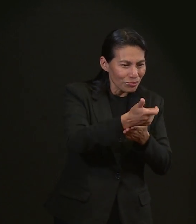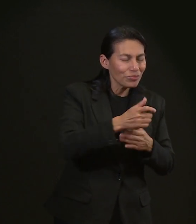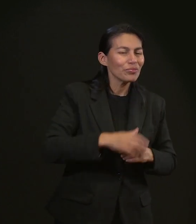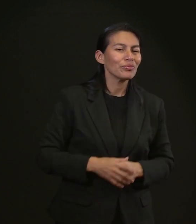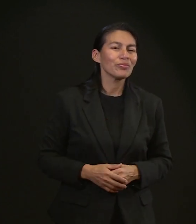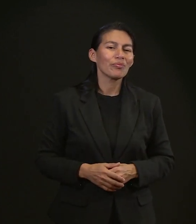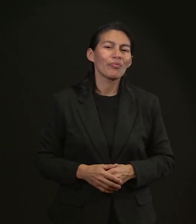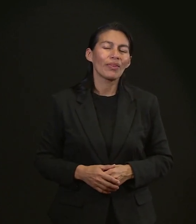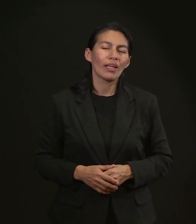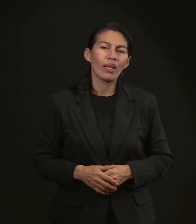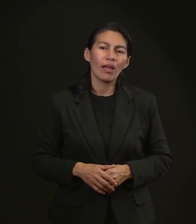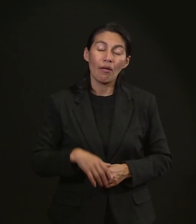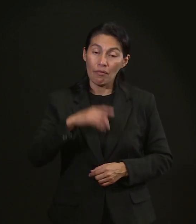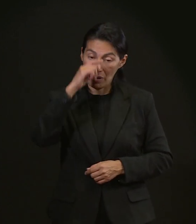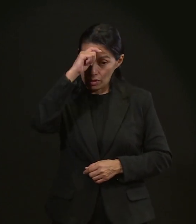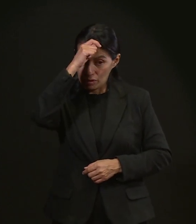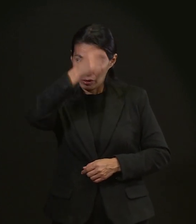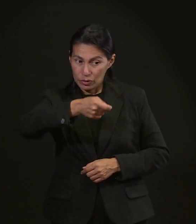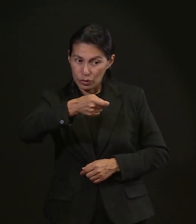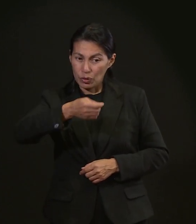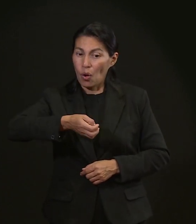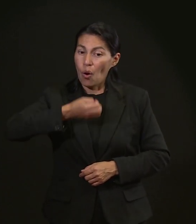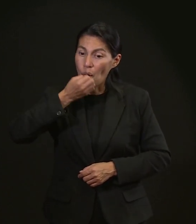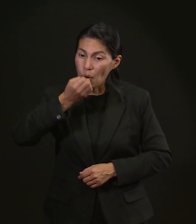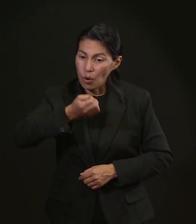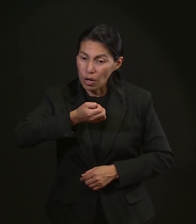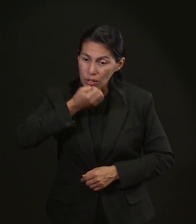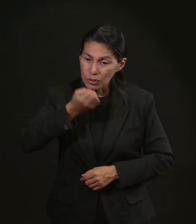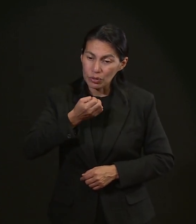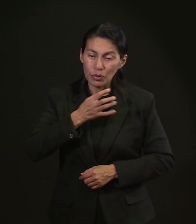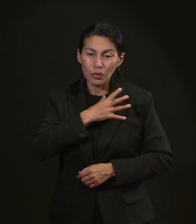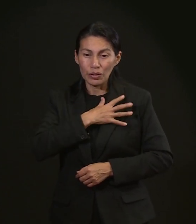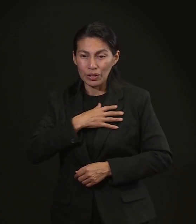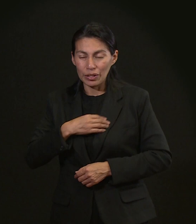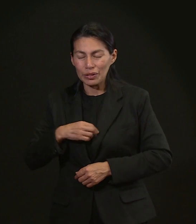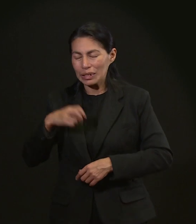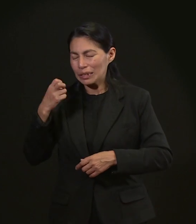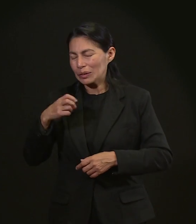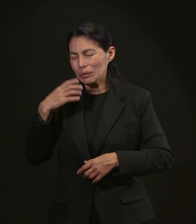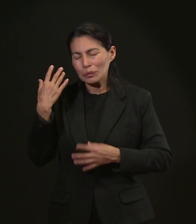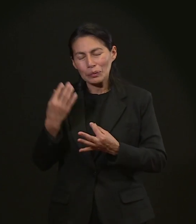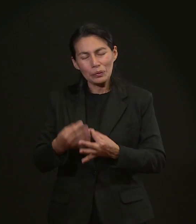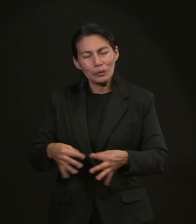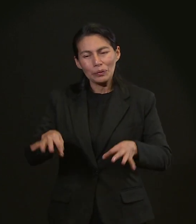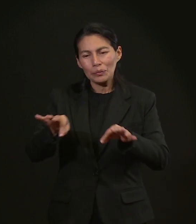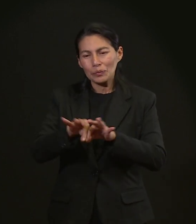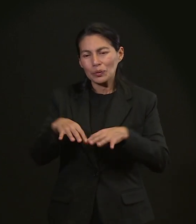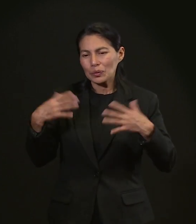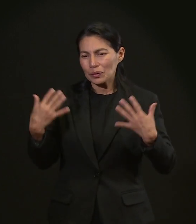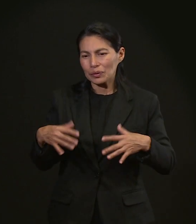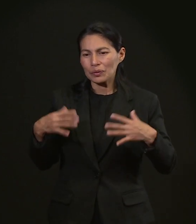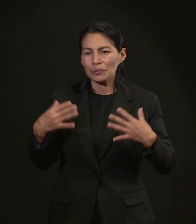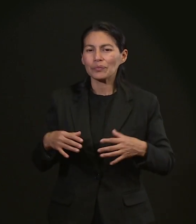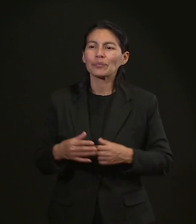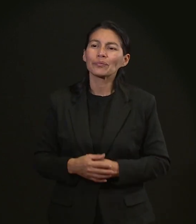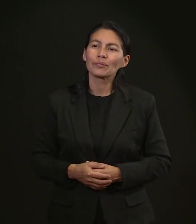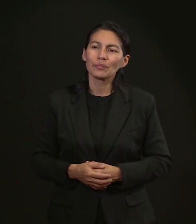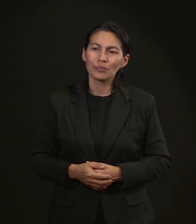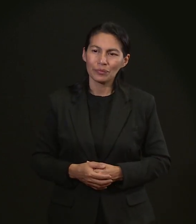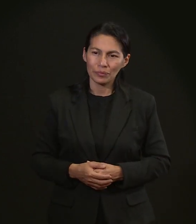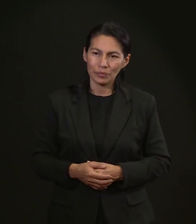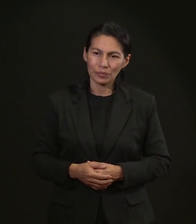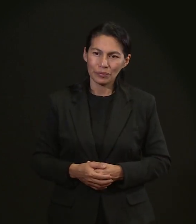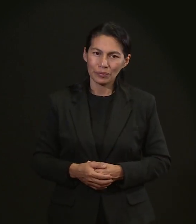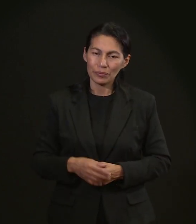sin duda bendiciones y también con mucha oración nuestros hijos eso es también con mucha oración